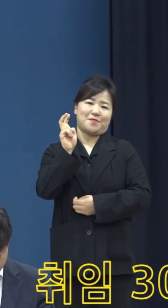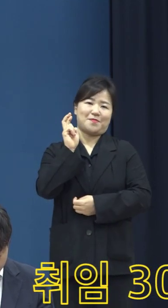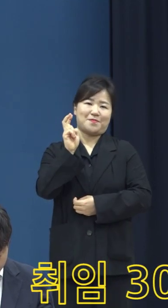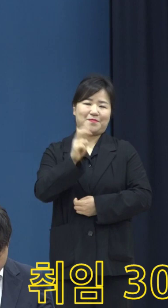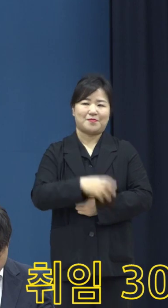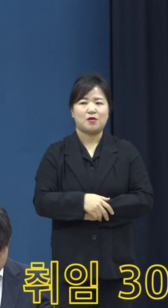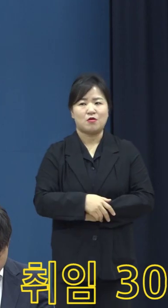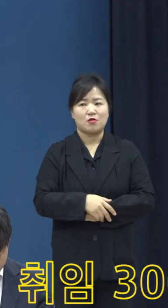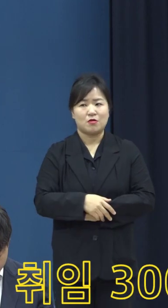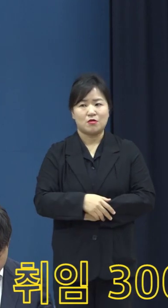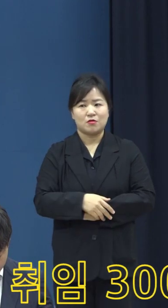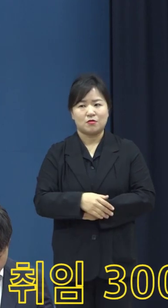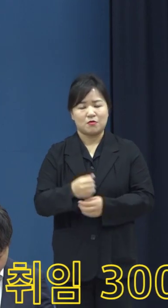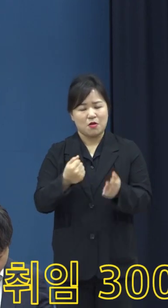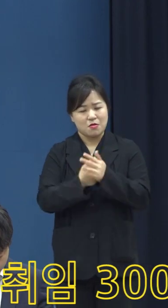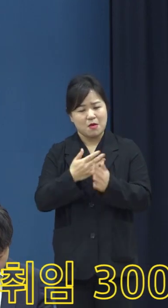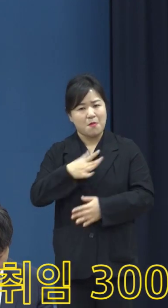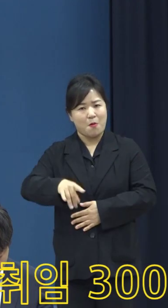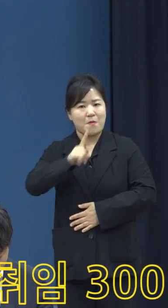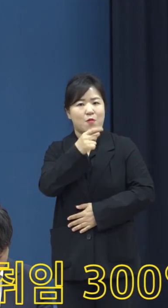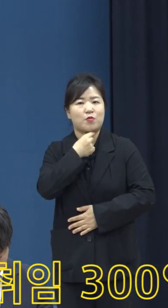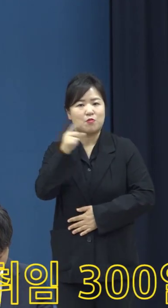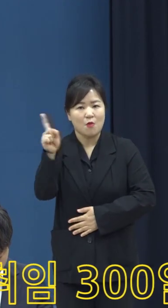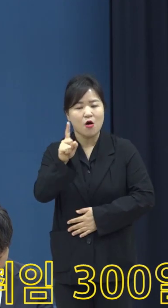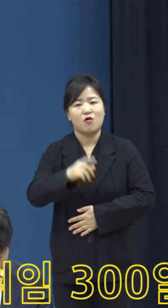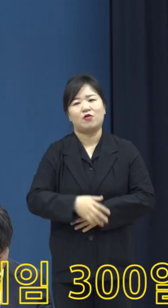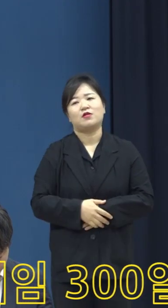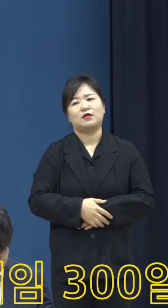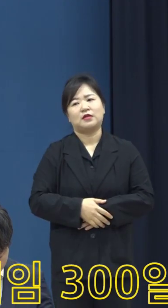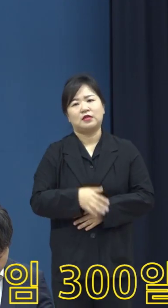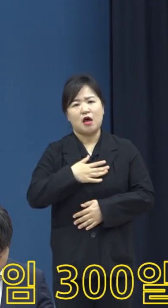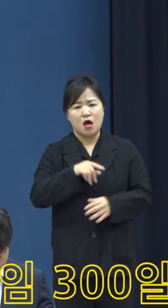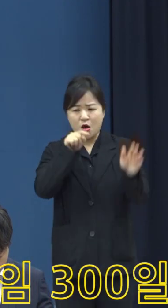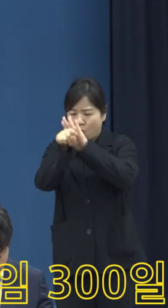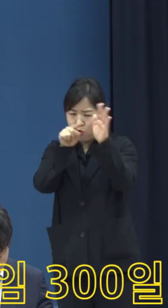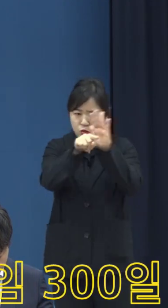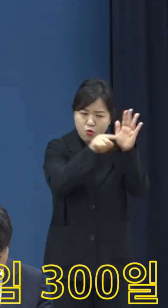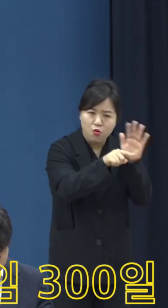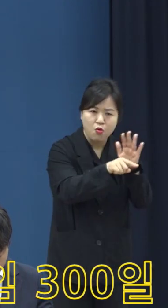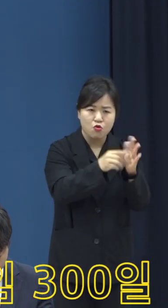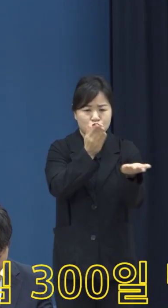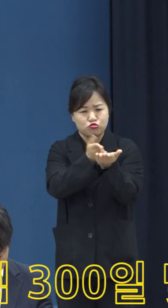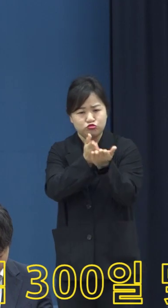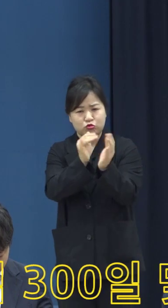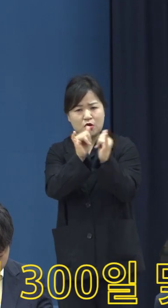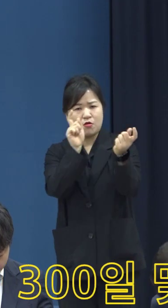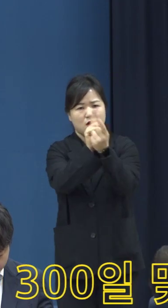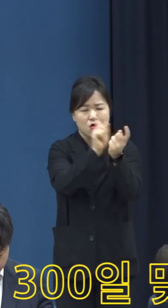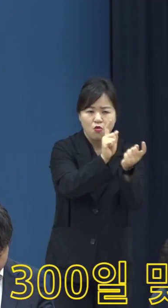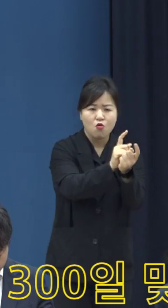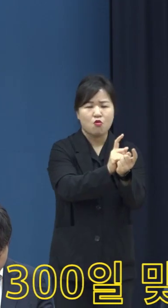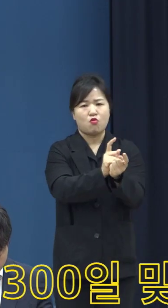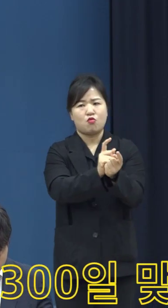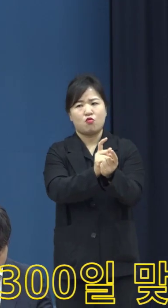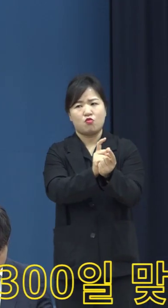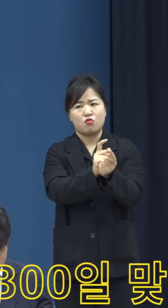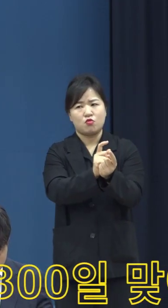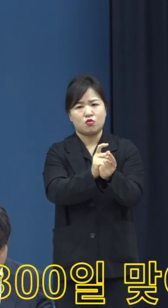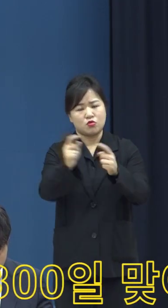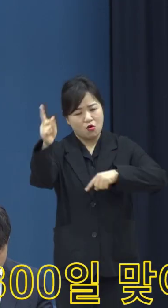생각합니다. 그런데 먼저 말씀드리고 싶은 것은 제가 여기저기 다녀보고 언론인도 만나고 서울에 있는 분들